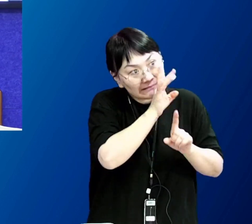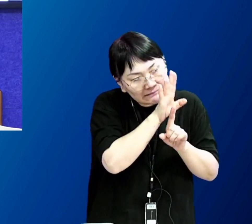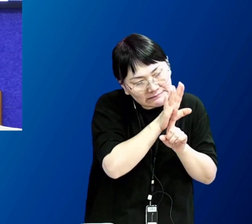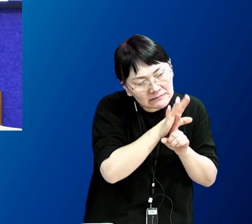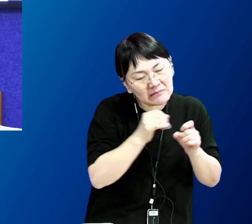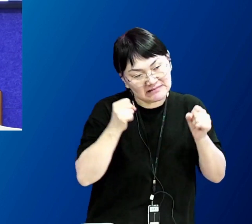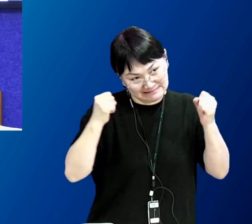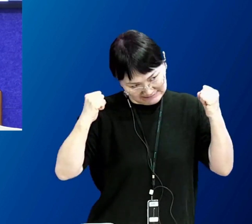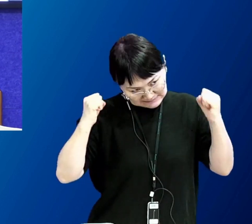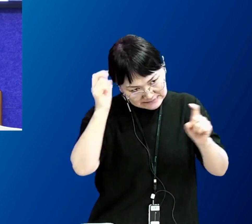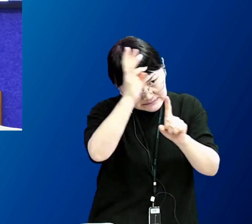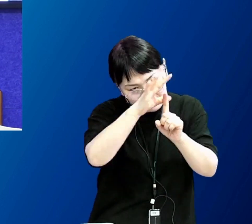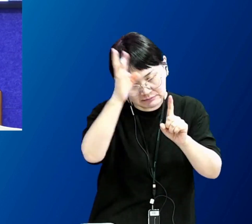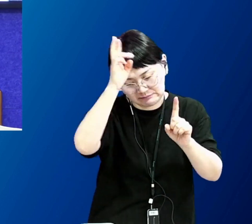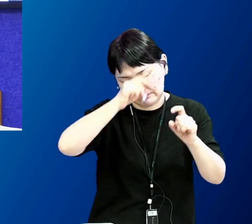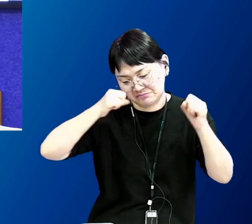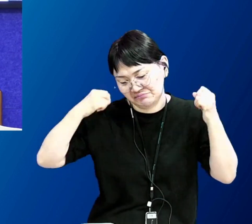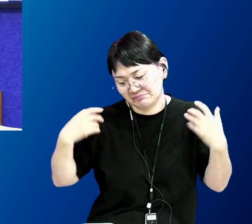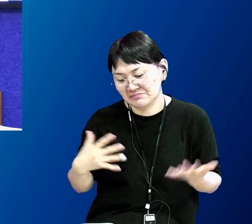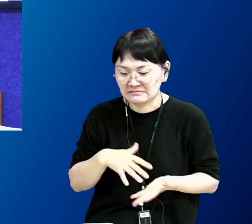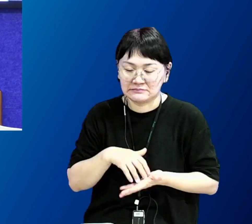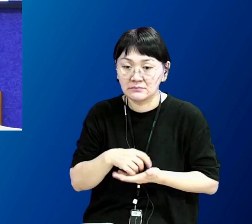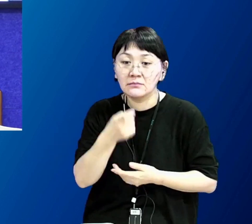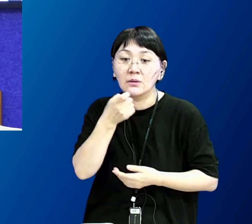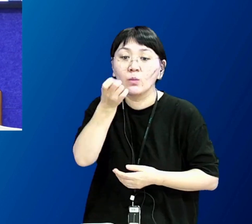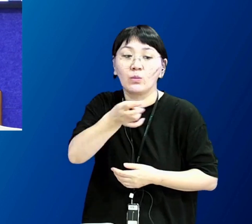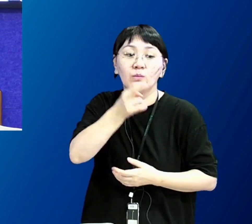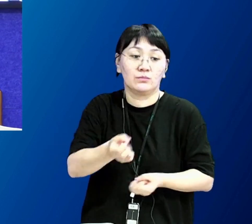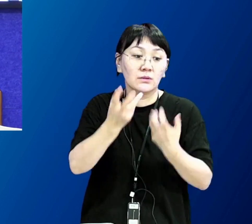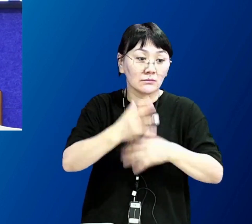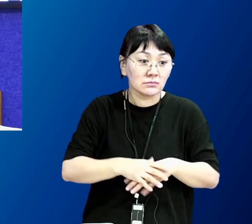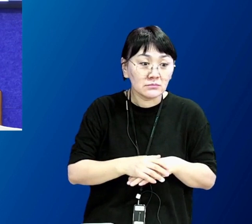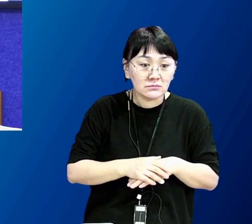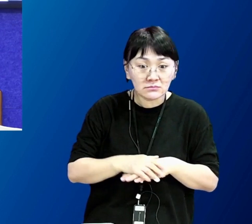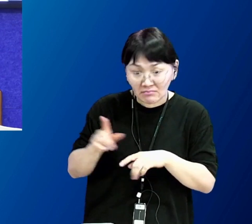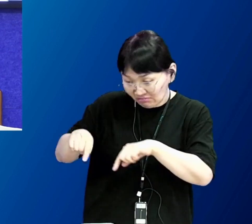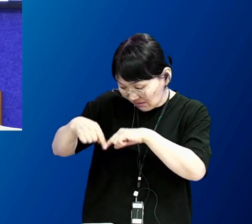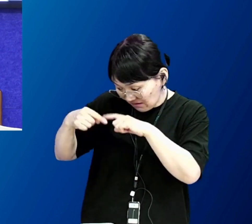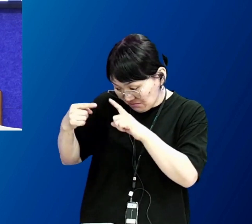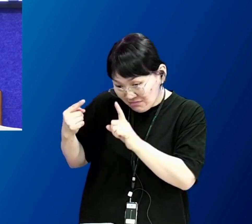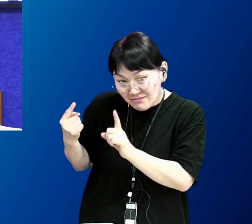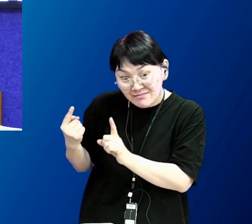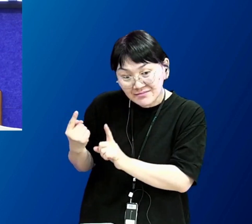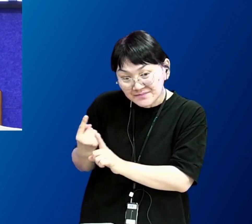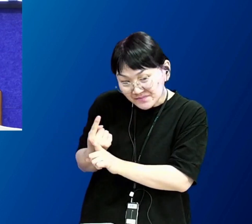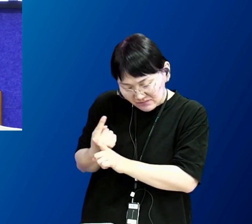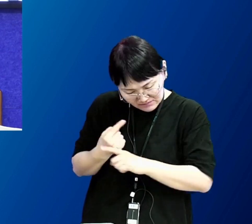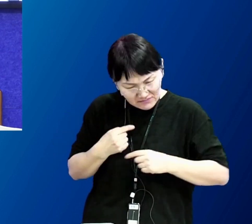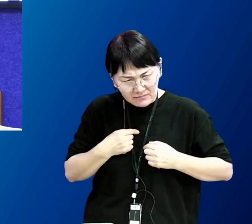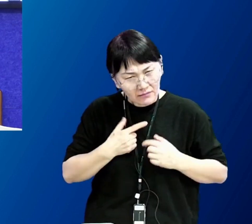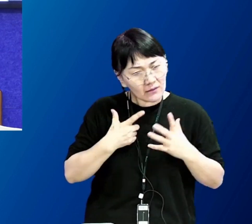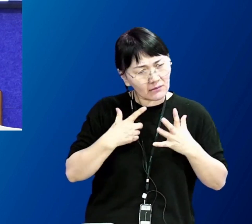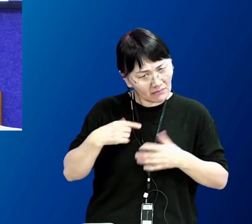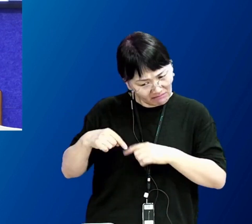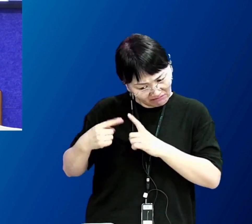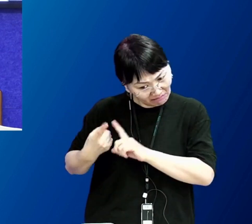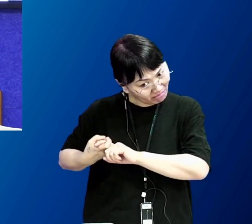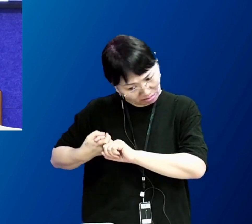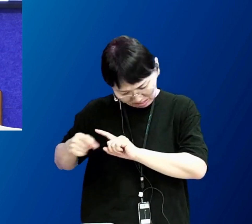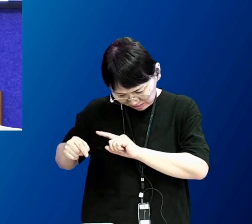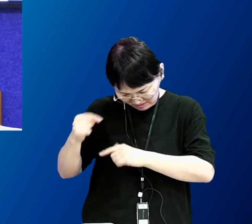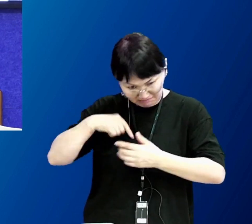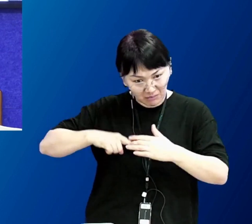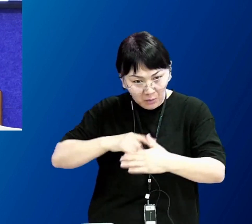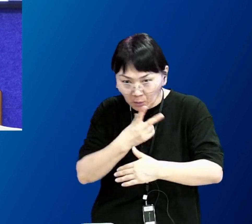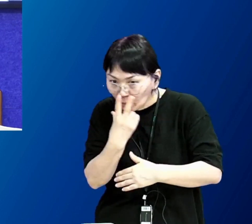баг. Бид хүн энэ бяцхан өнөгнүүд уу юу? Энэ гимнүглүүдийг ба штэ. Гарцаагүй хайх ёстой байж